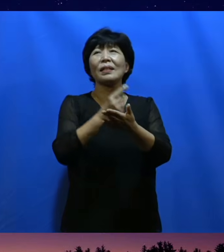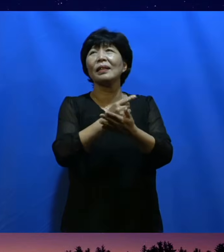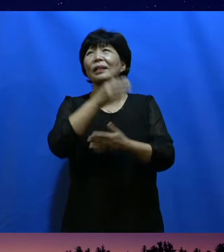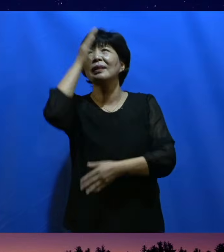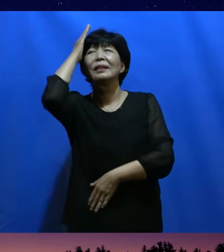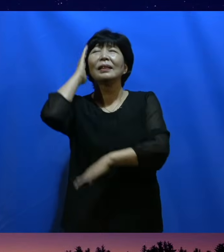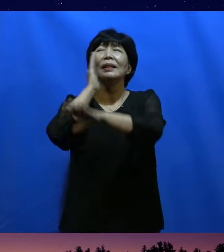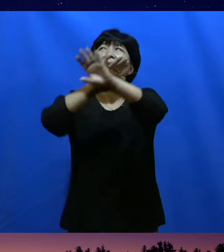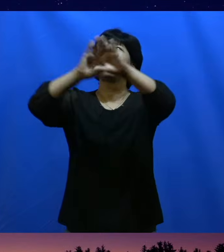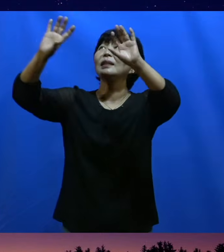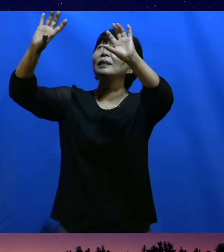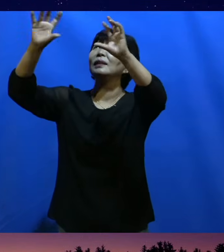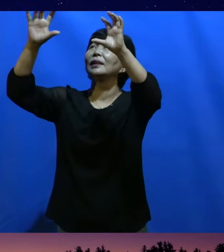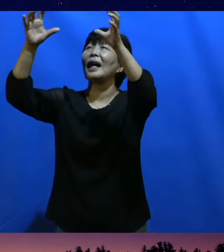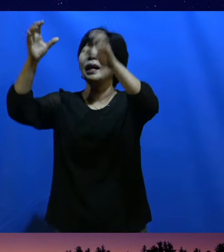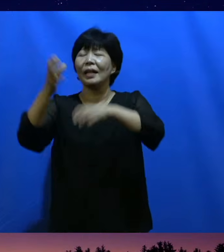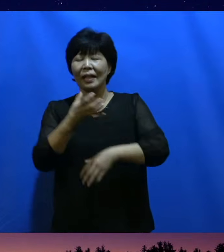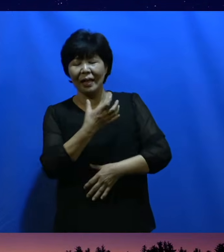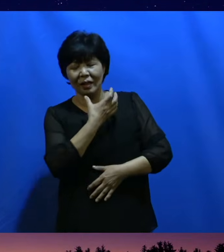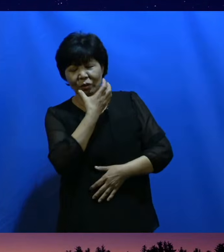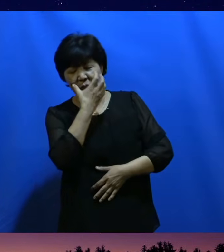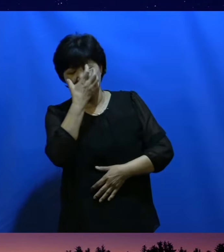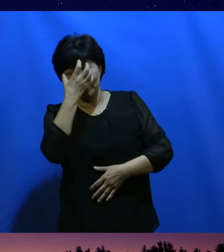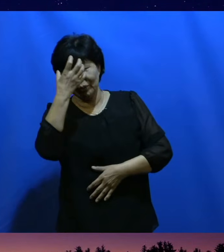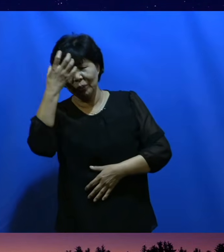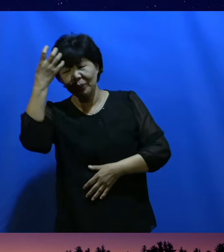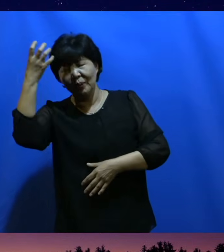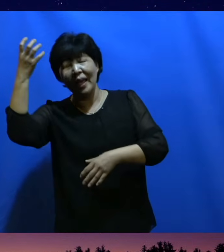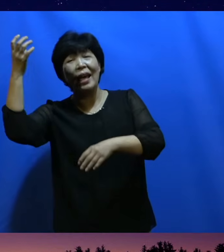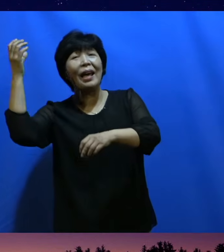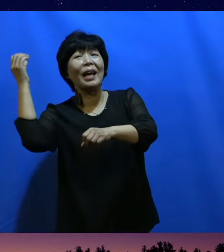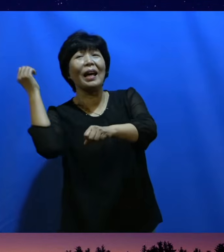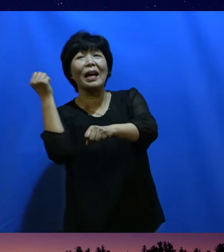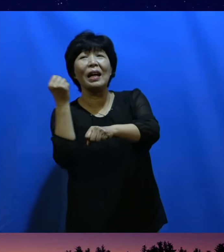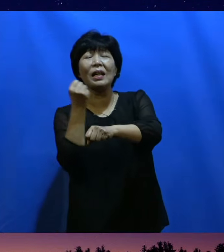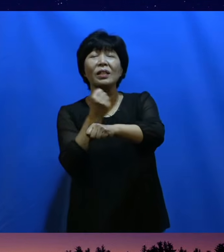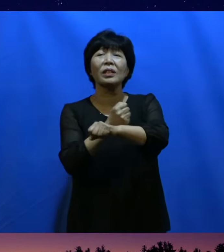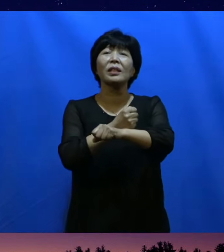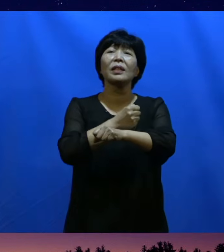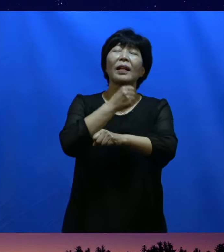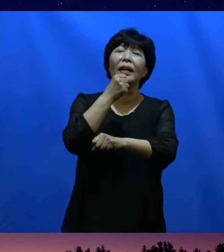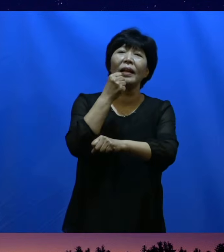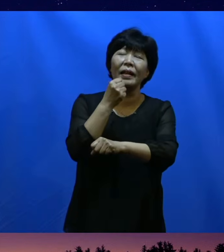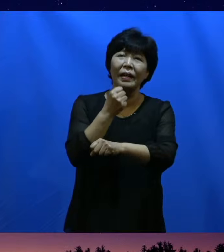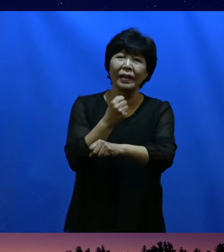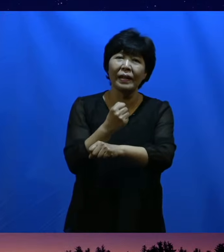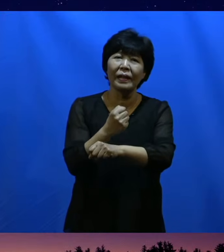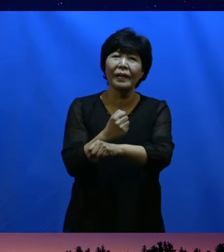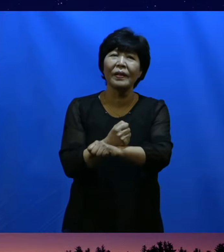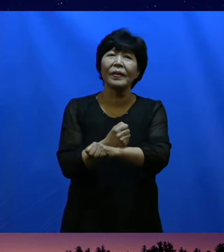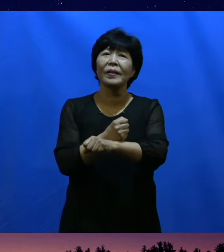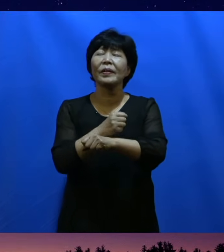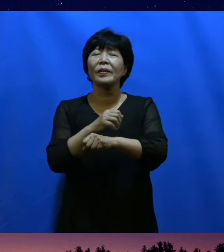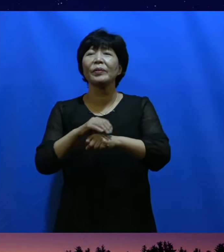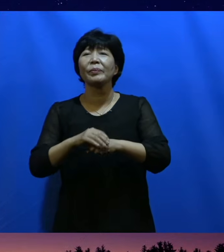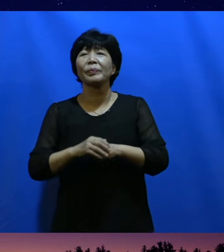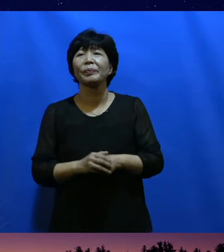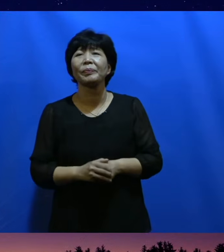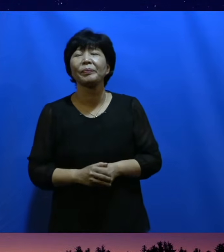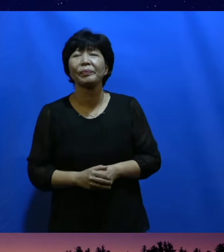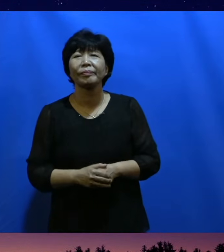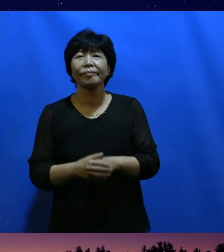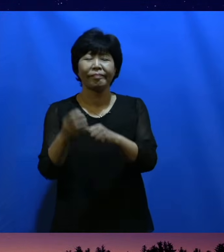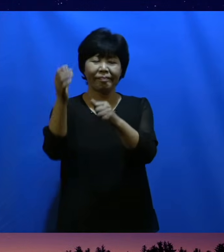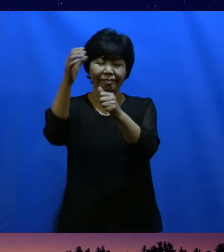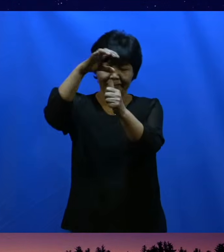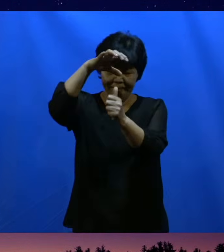찾아오셔서 그 나라 꿈꾸게 하시네. 억눌린 자, 갇힌